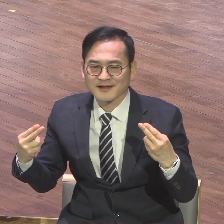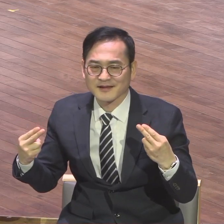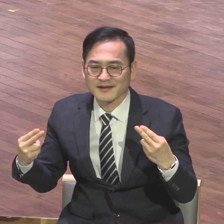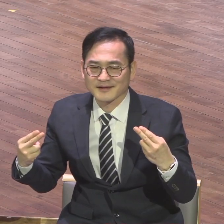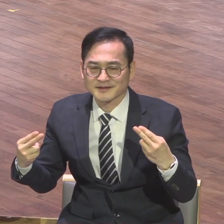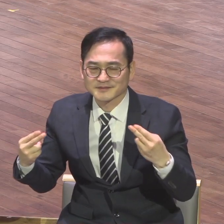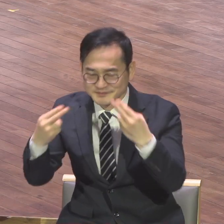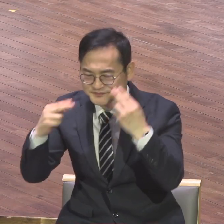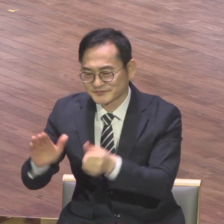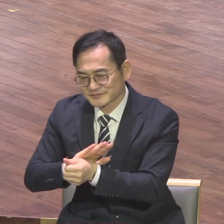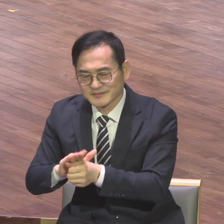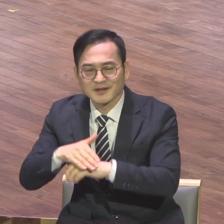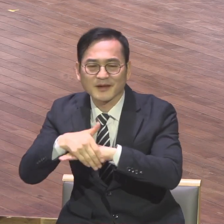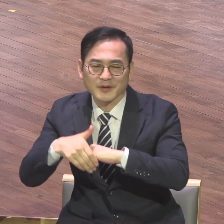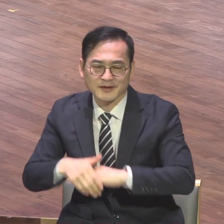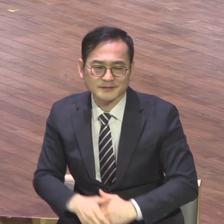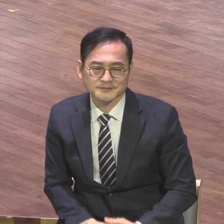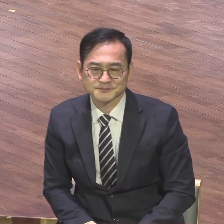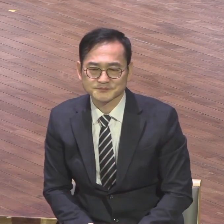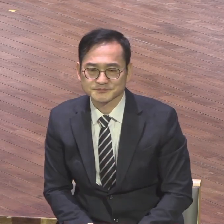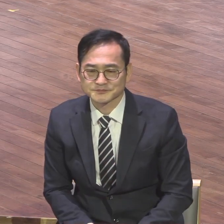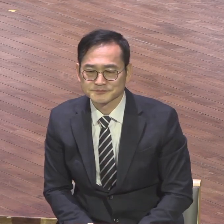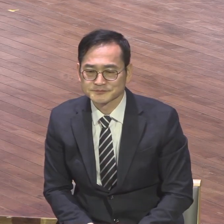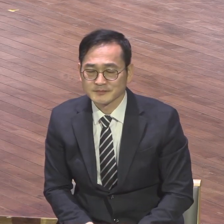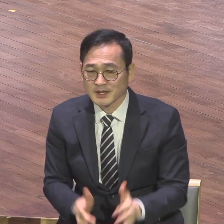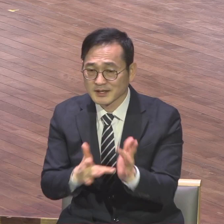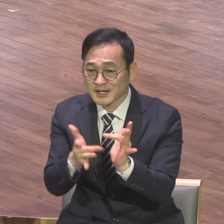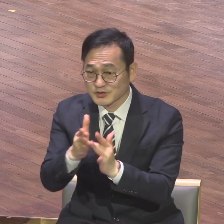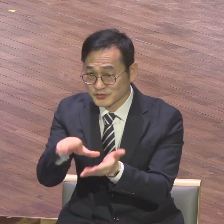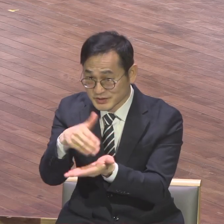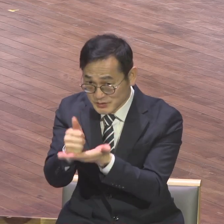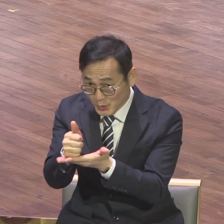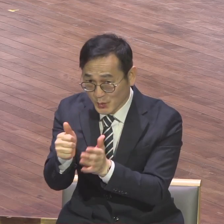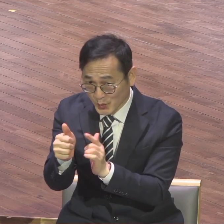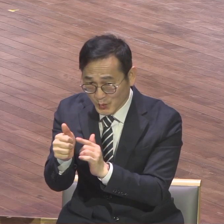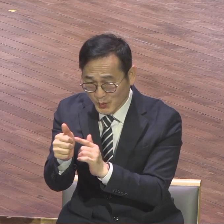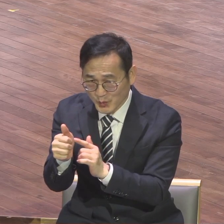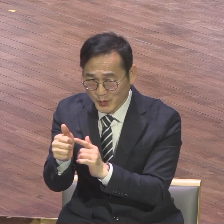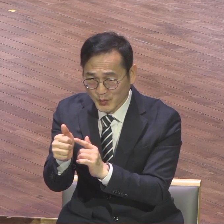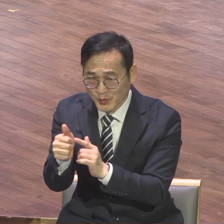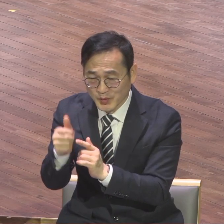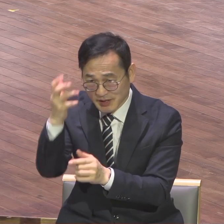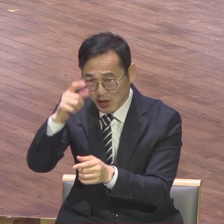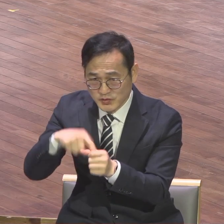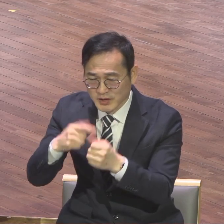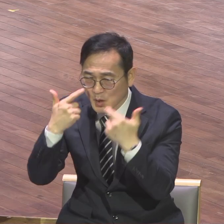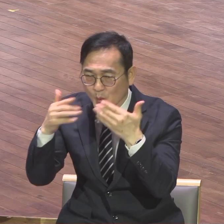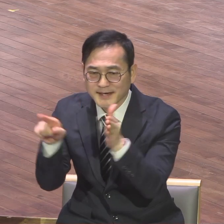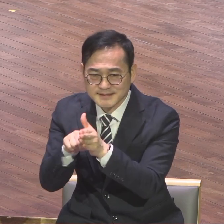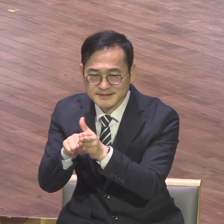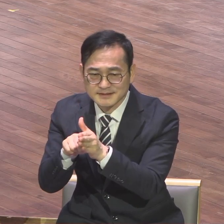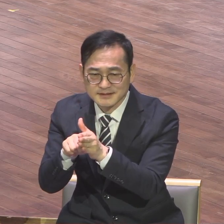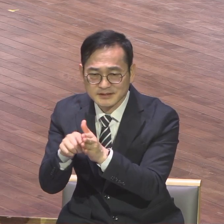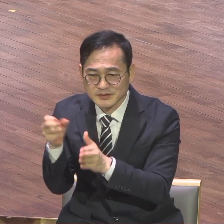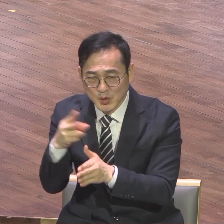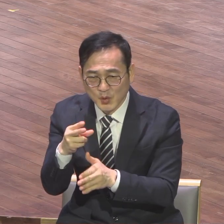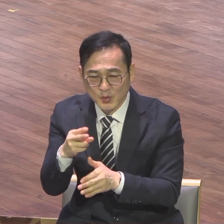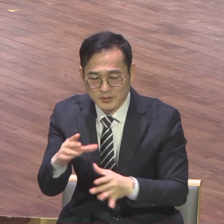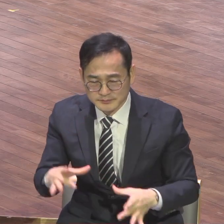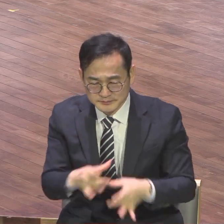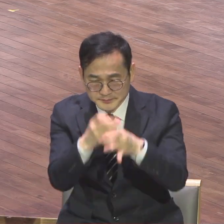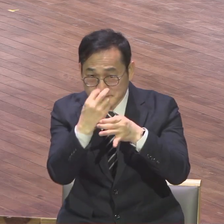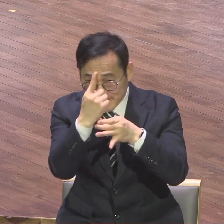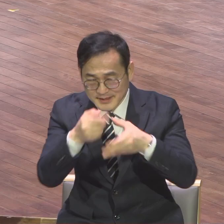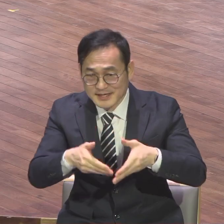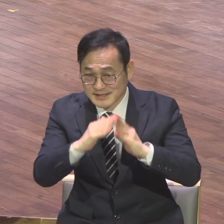내게 주신 영적 권세 확실히 사용해서 그리스도의 절대 망대를 세울 수 있도록 여러분 집중